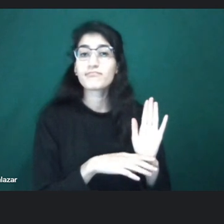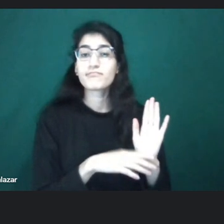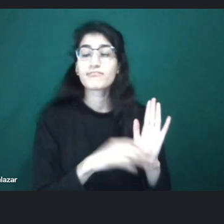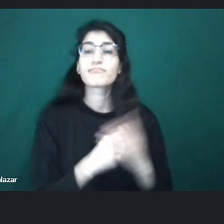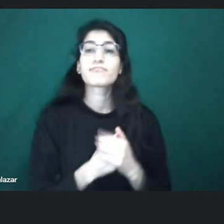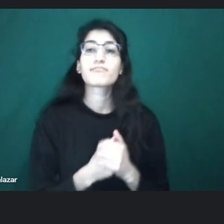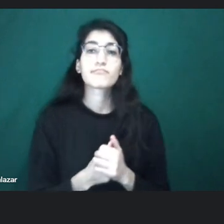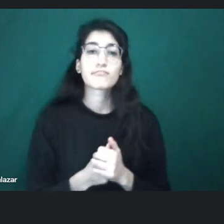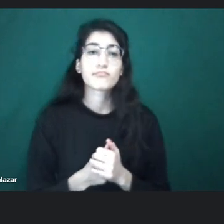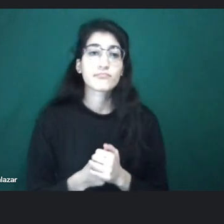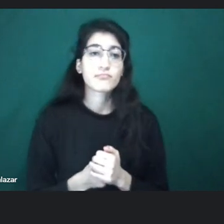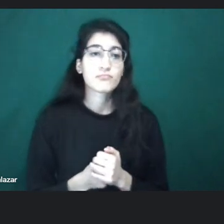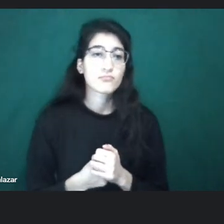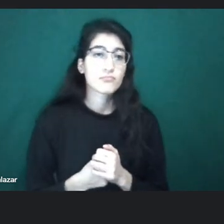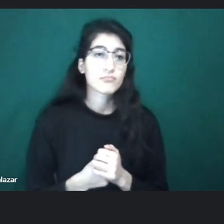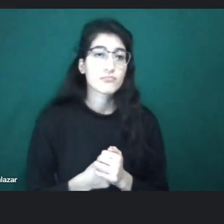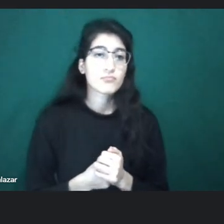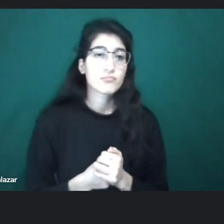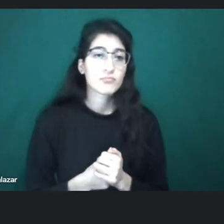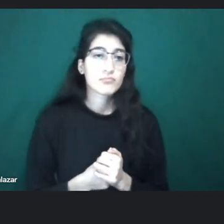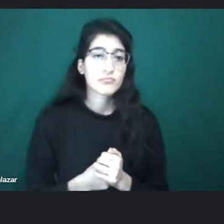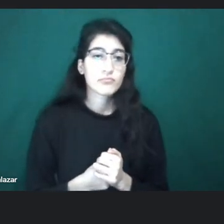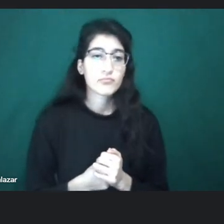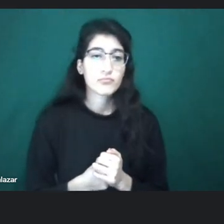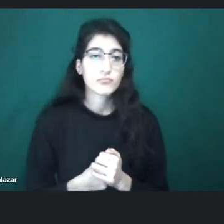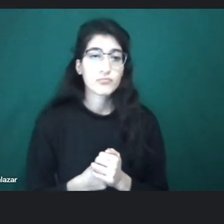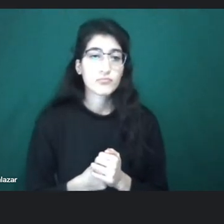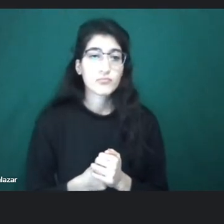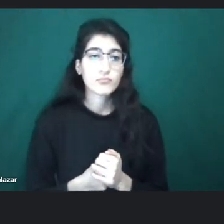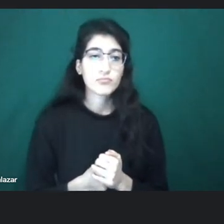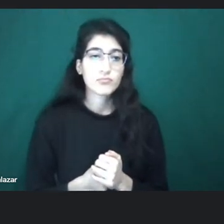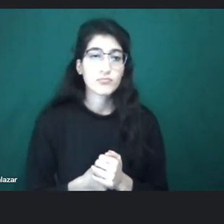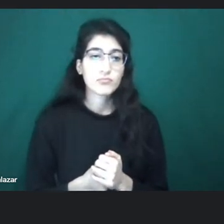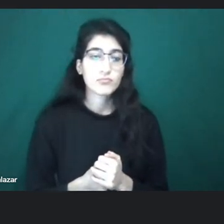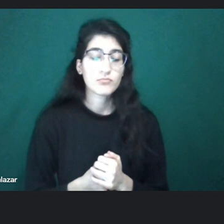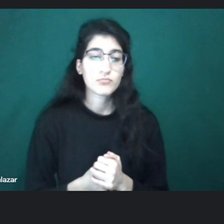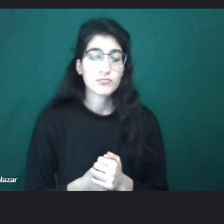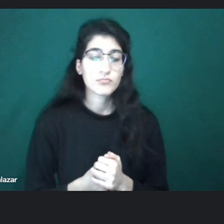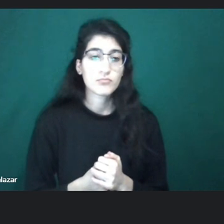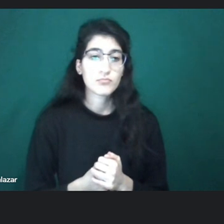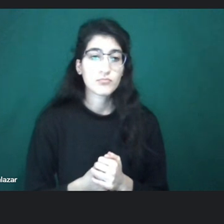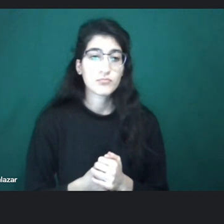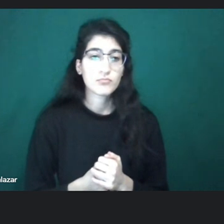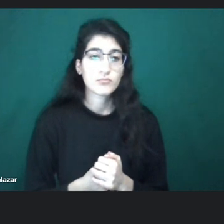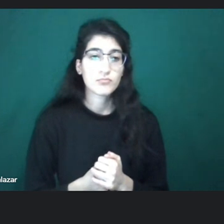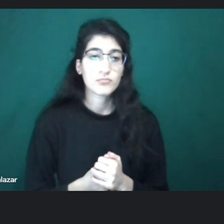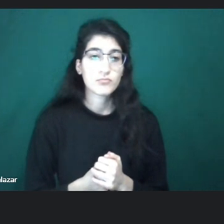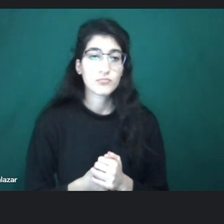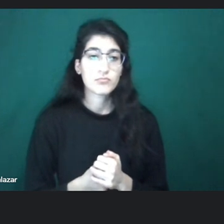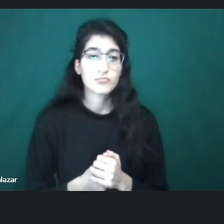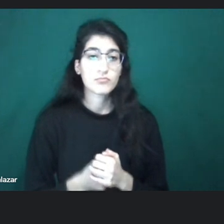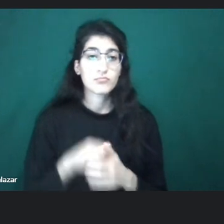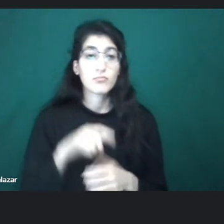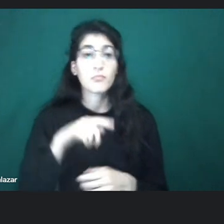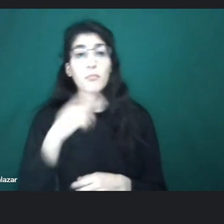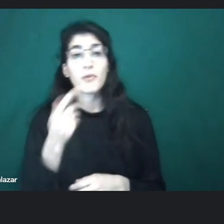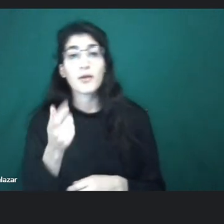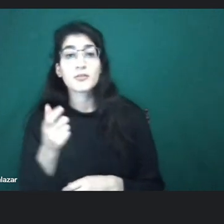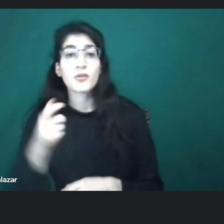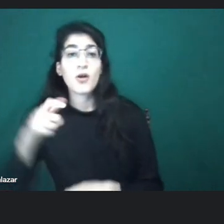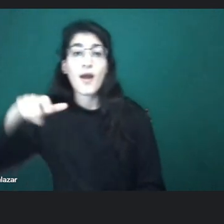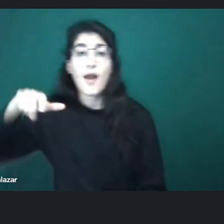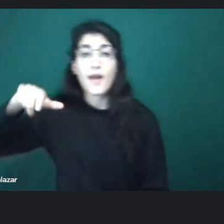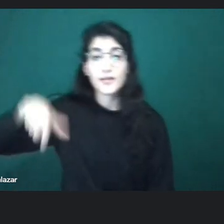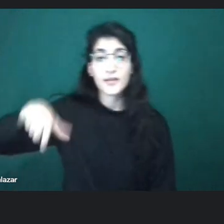representativeness, disadvantage, individuals. ¿Sí? Esos serían sustantivos, adjetivos. Nos